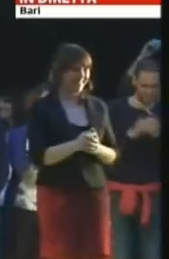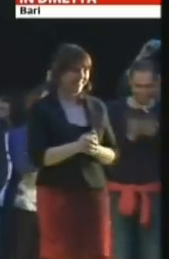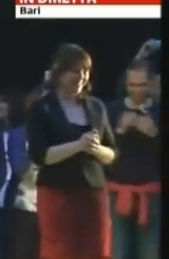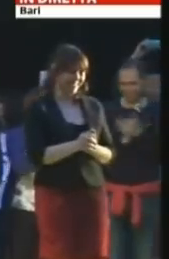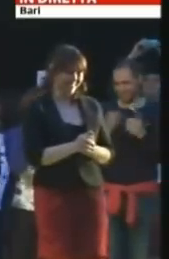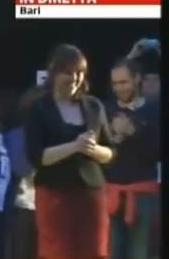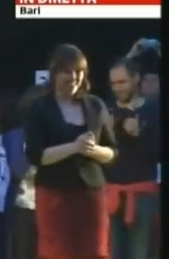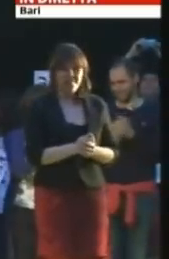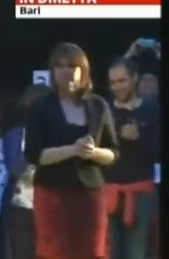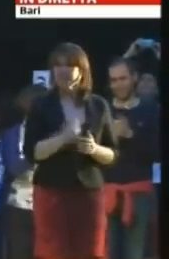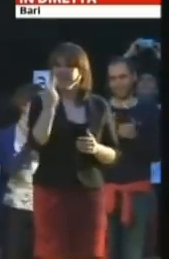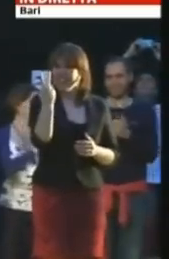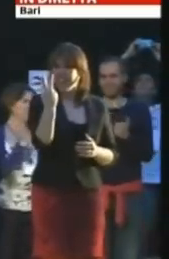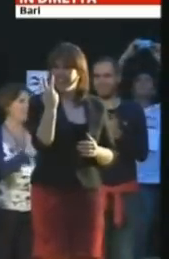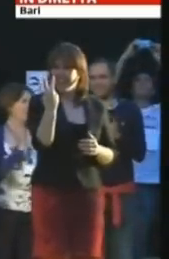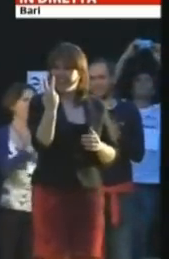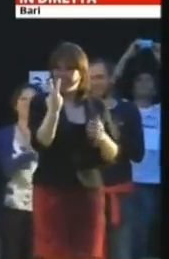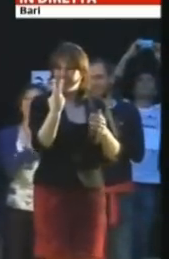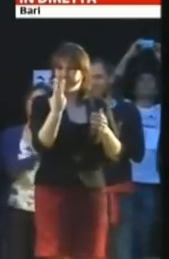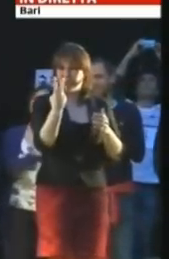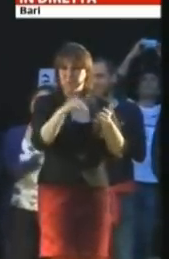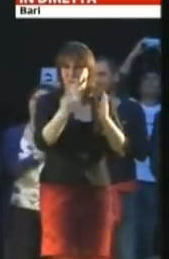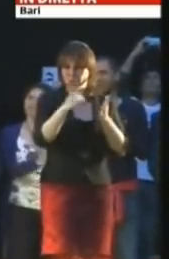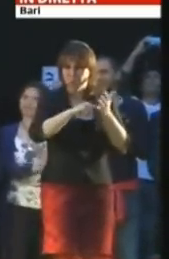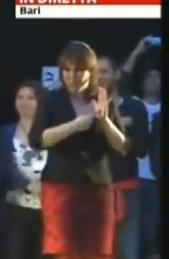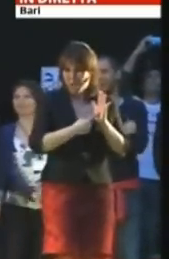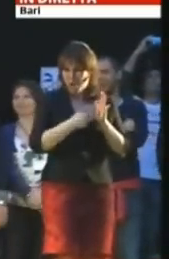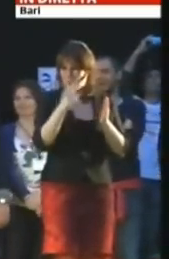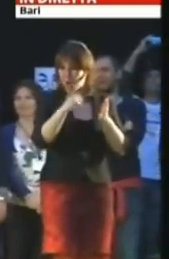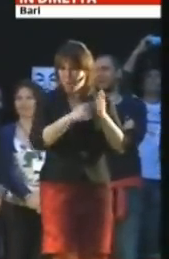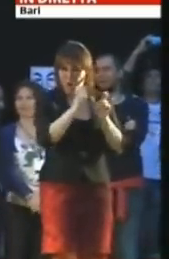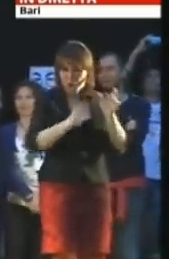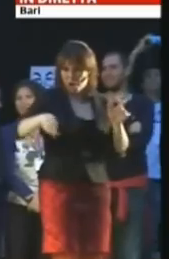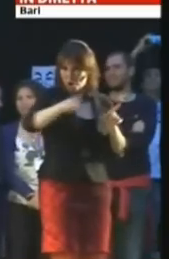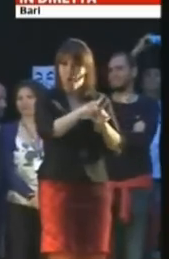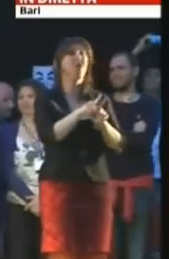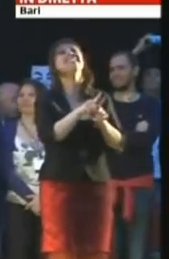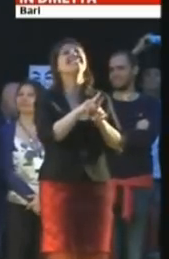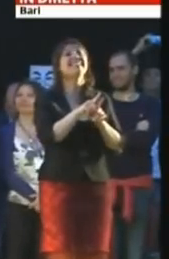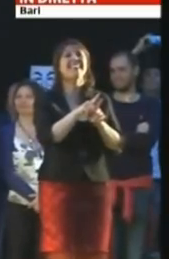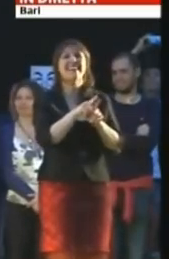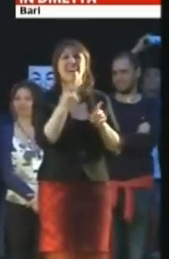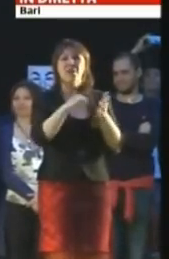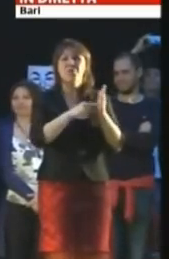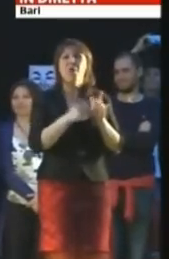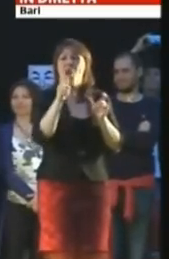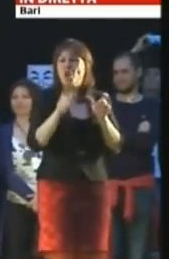Allora, 2 milioni sono la popolazione della Finlandia e della Svezia messe insieme. Se noi intercettiamo questi che ci vanno,